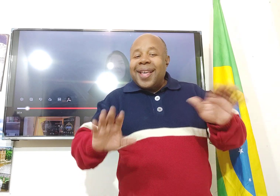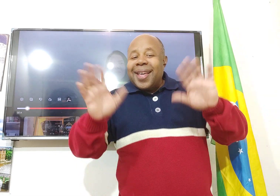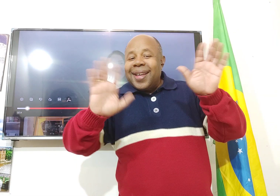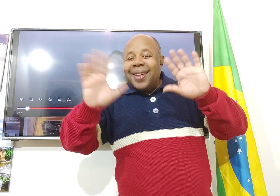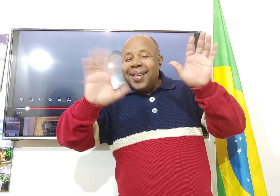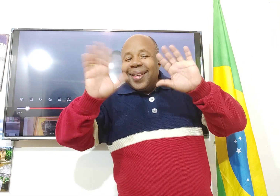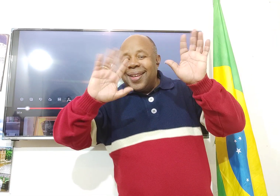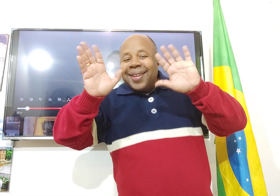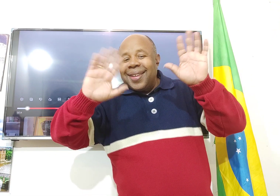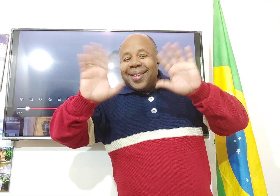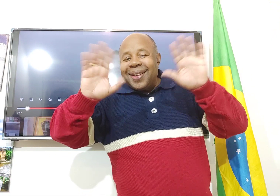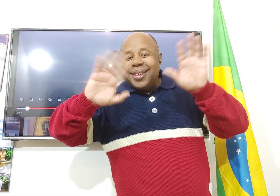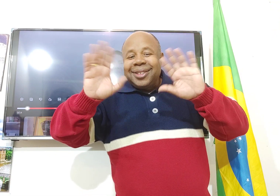ideia.